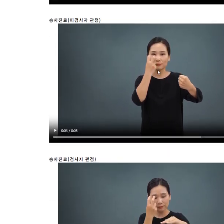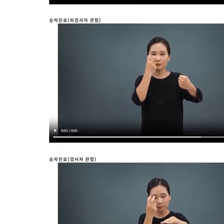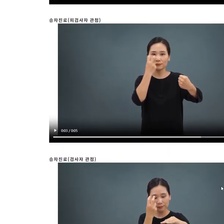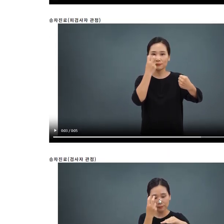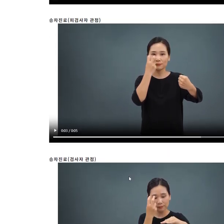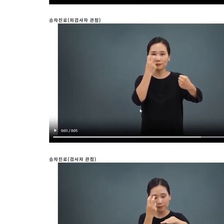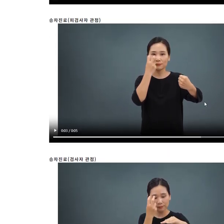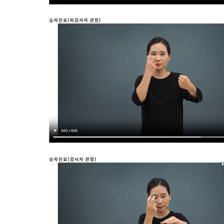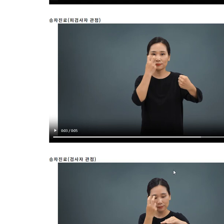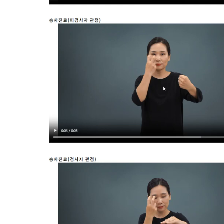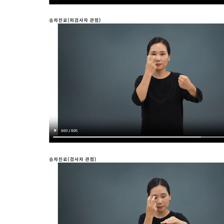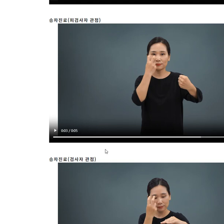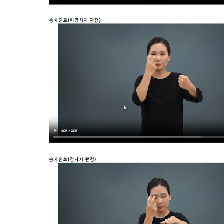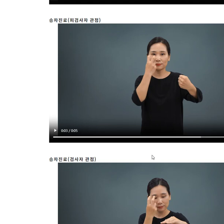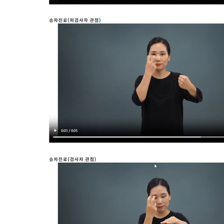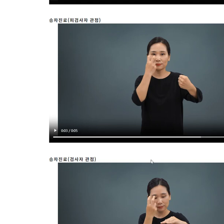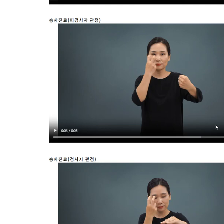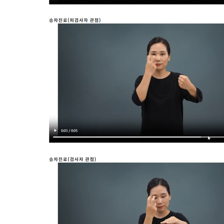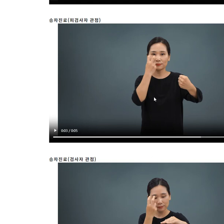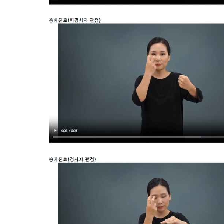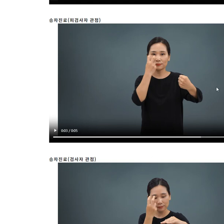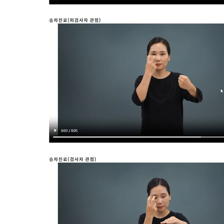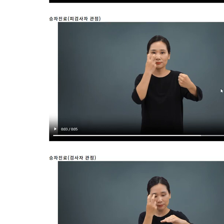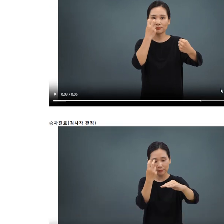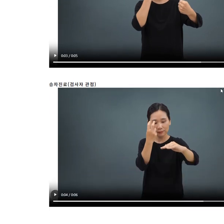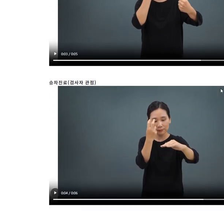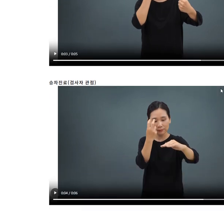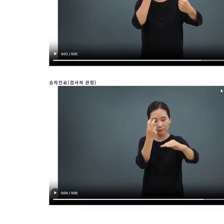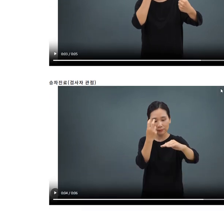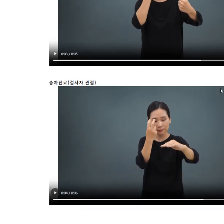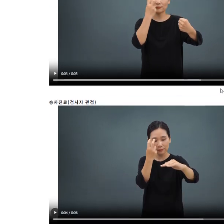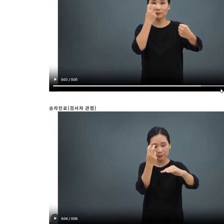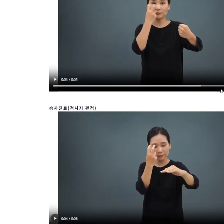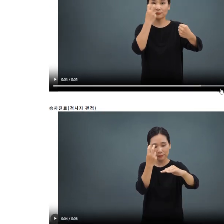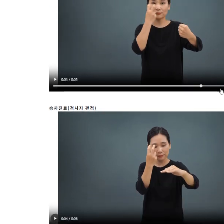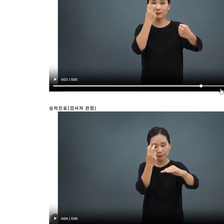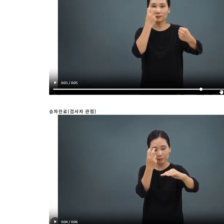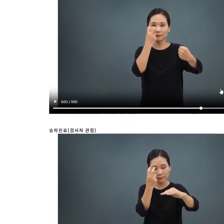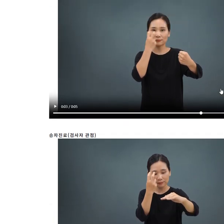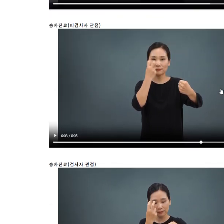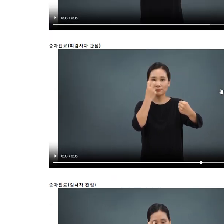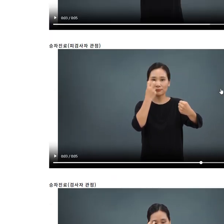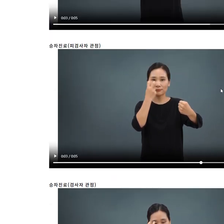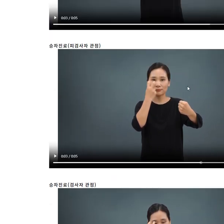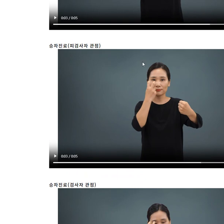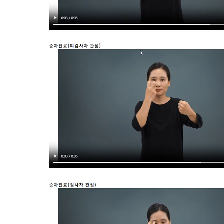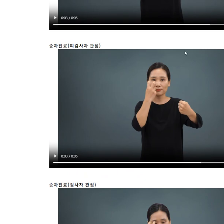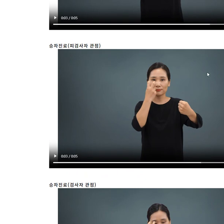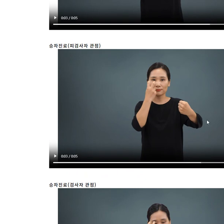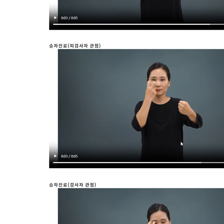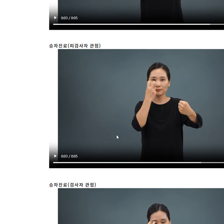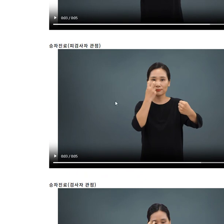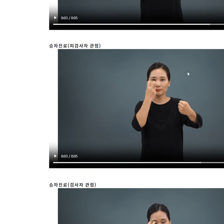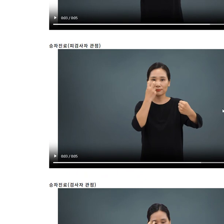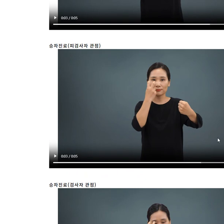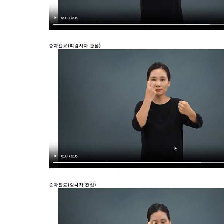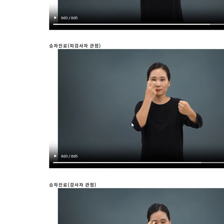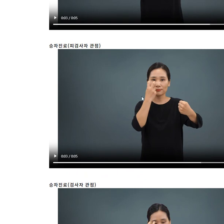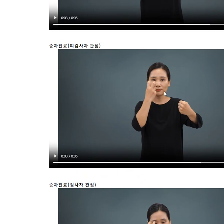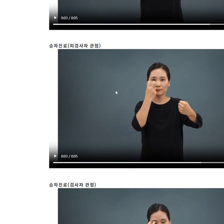그러니까 이렇게 만들면 농인분들이 채택을 하죠. 그러니까 뉴스 통역하실 때 그러니까